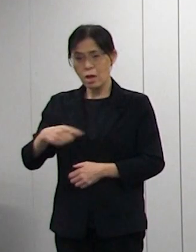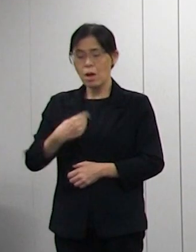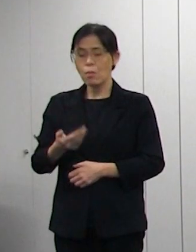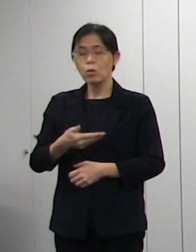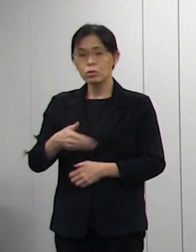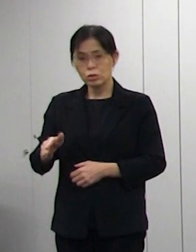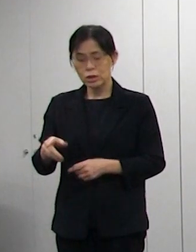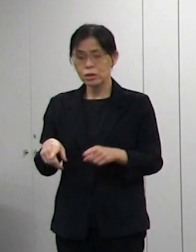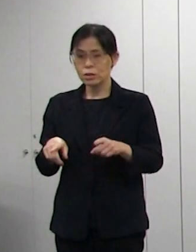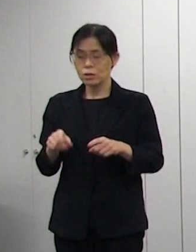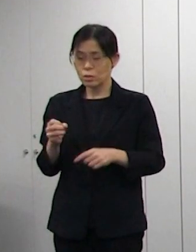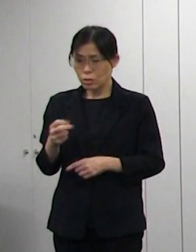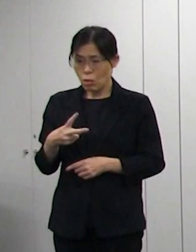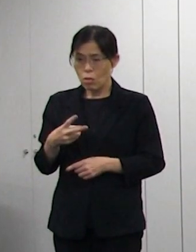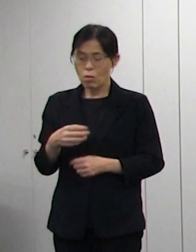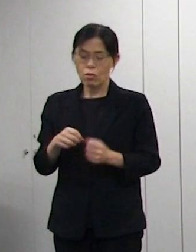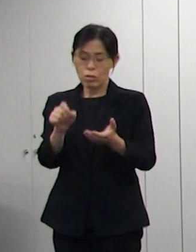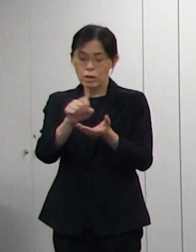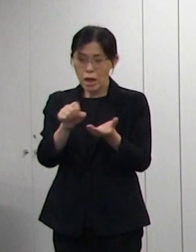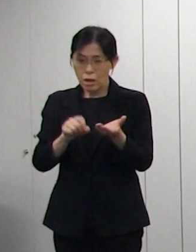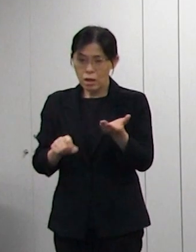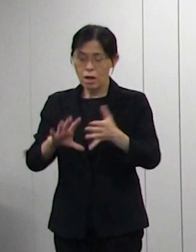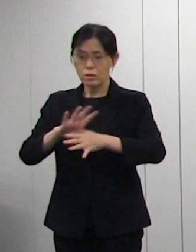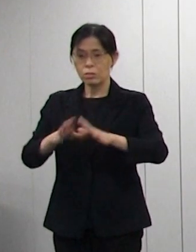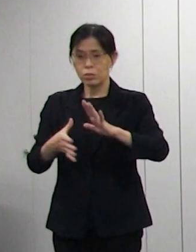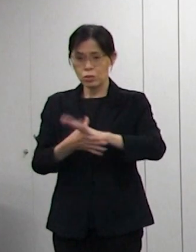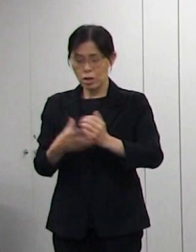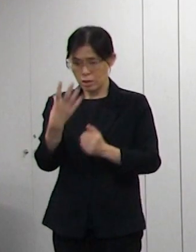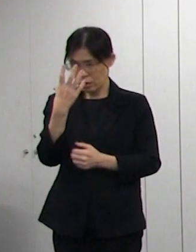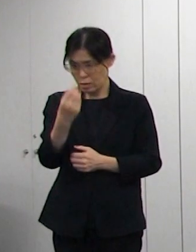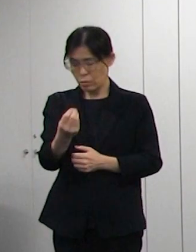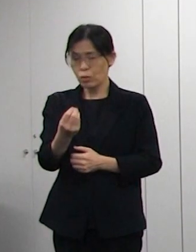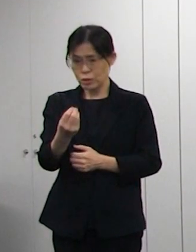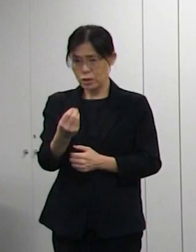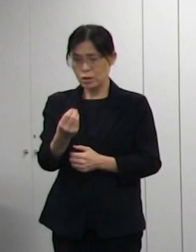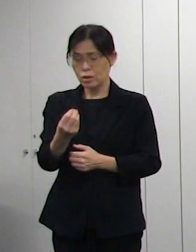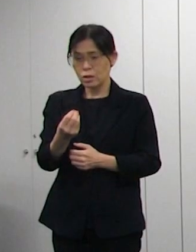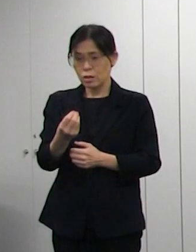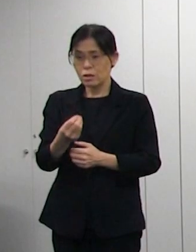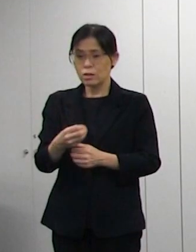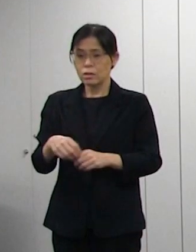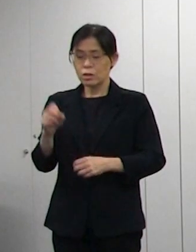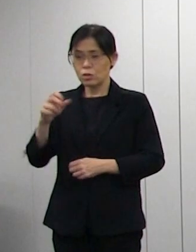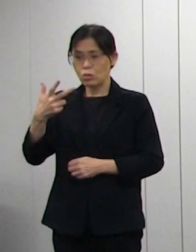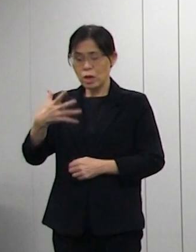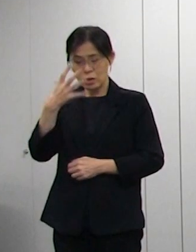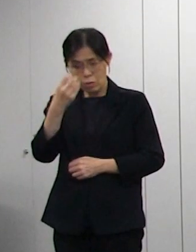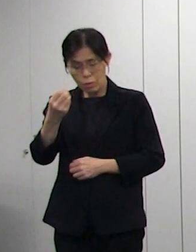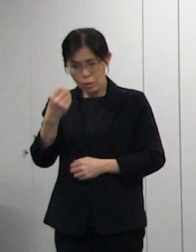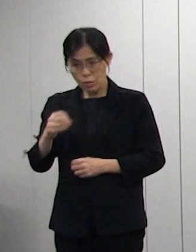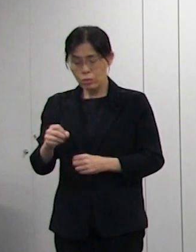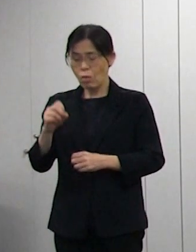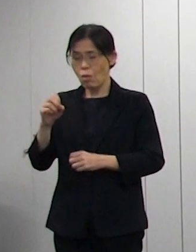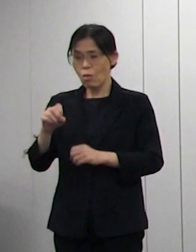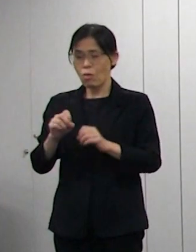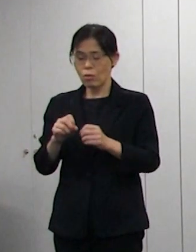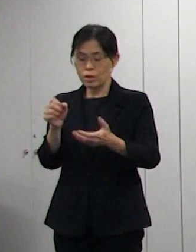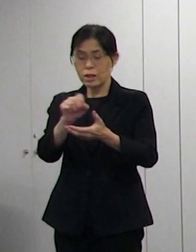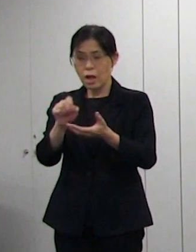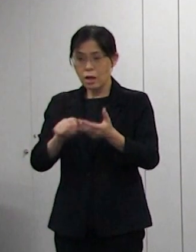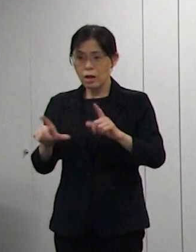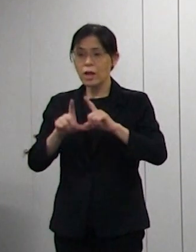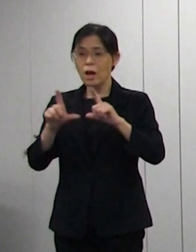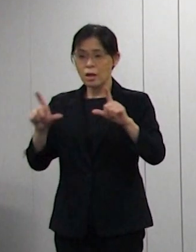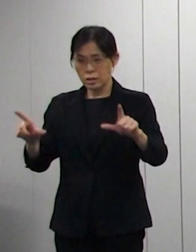と短歌という文化に着目し、本市の魅力を短歌で発信するヒューヒューがヒュー短